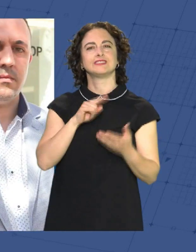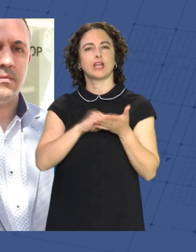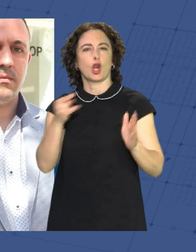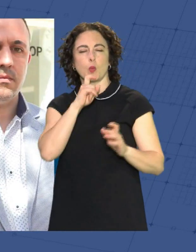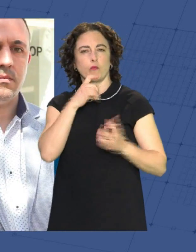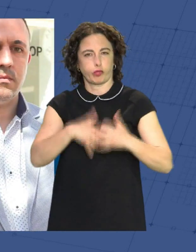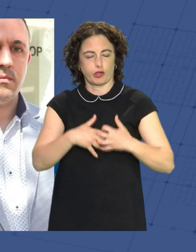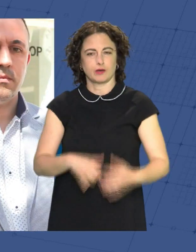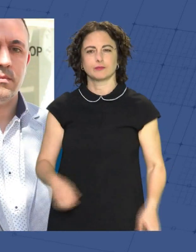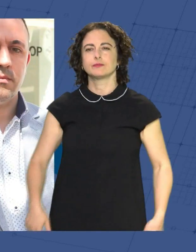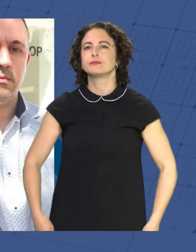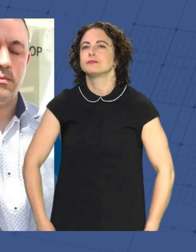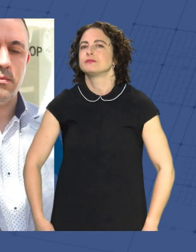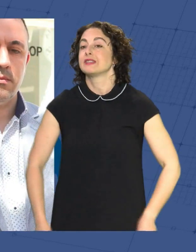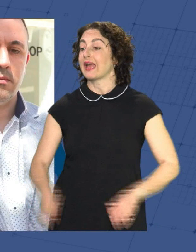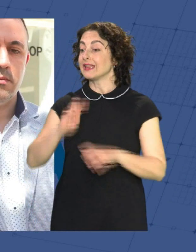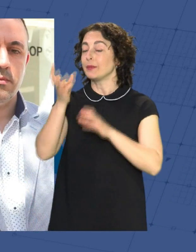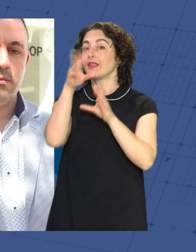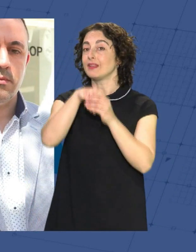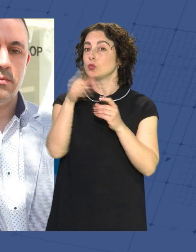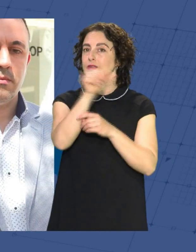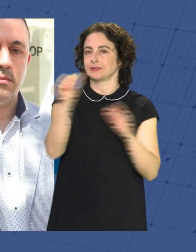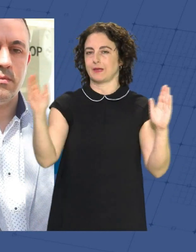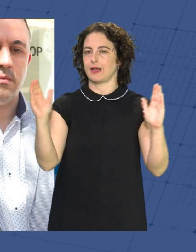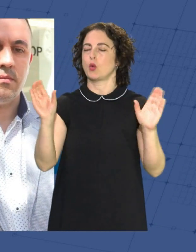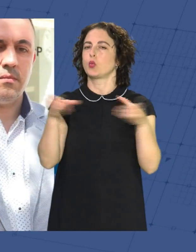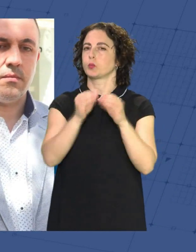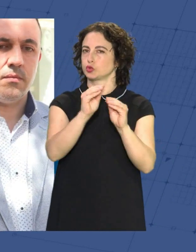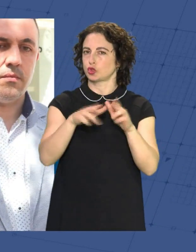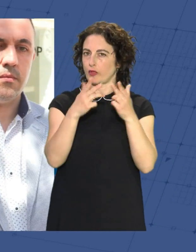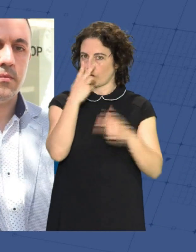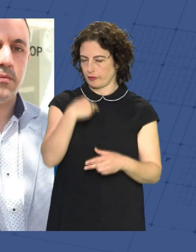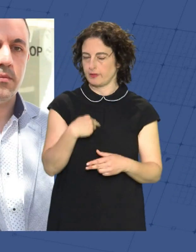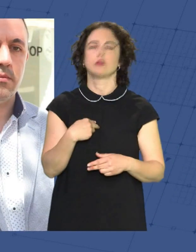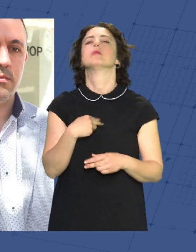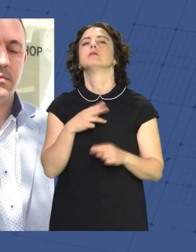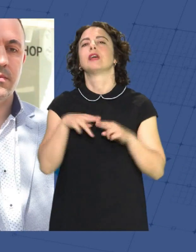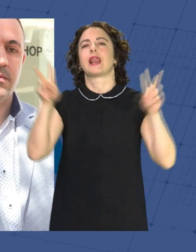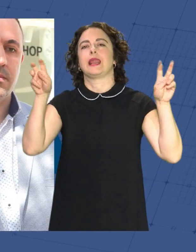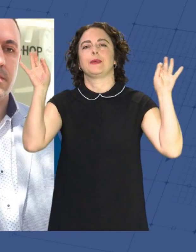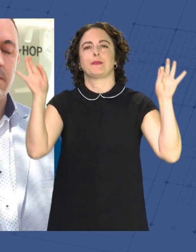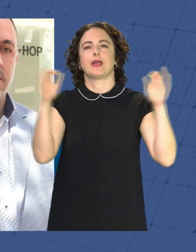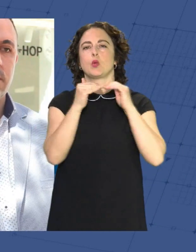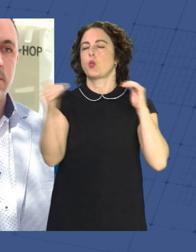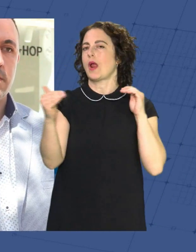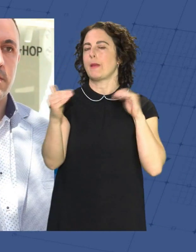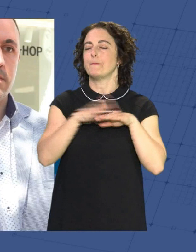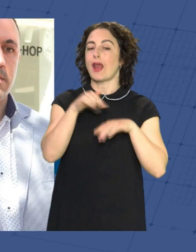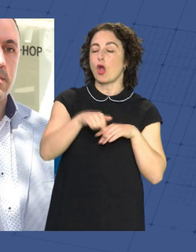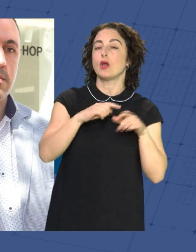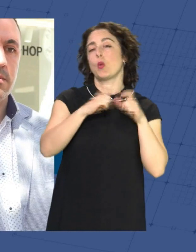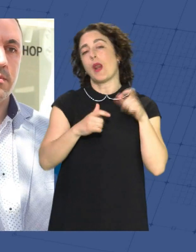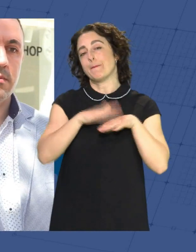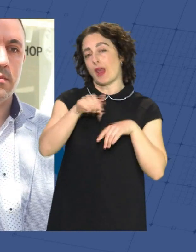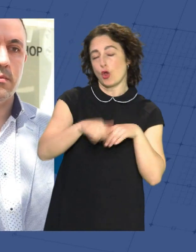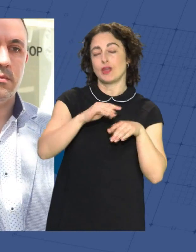Esta actividad está enmarcada dentro de la semana del Grupo Social ONCE bajo el lema de iguales, iguales para hoy, iguales para